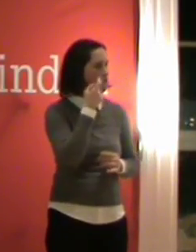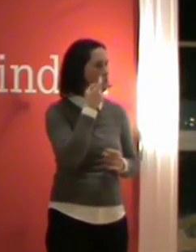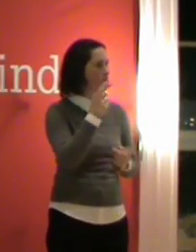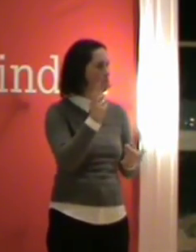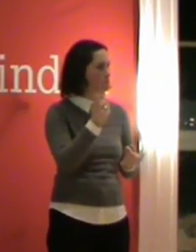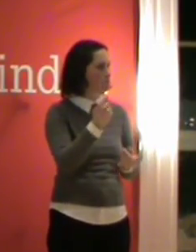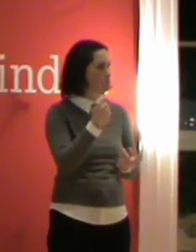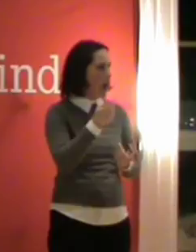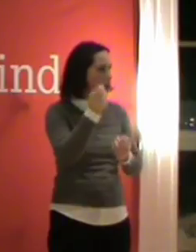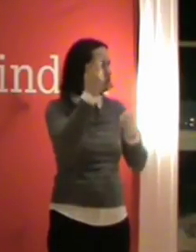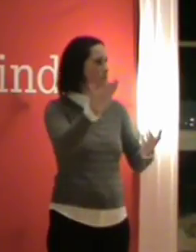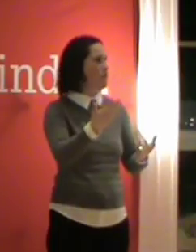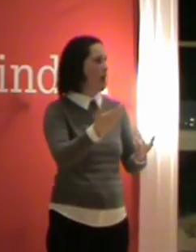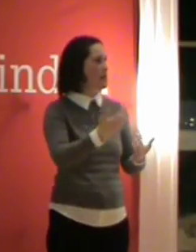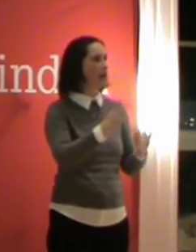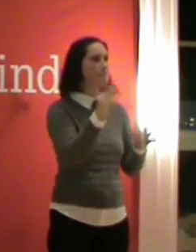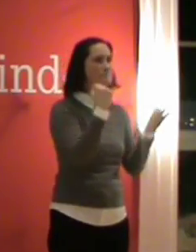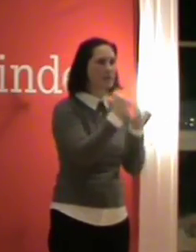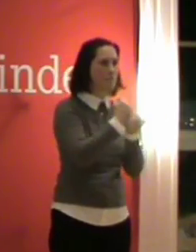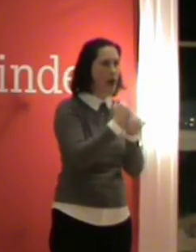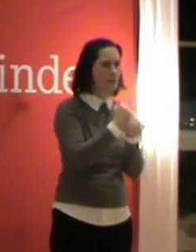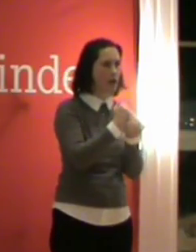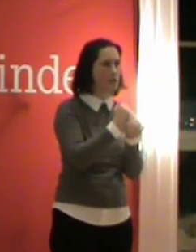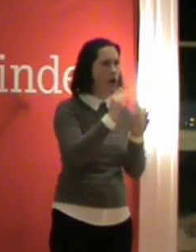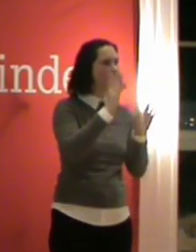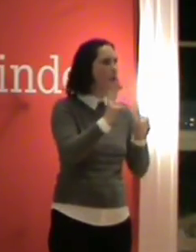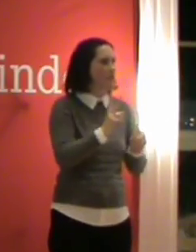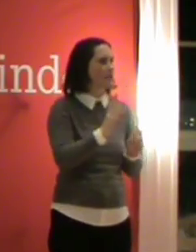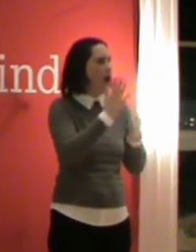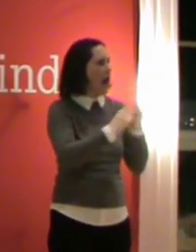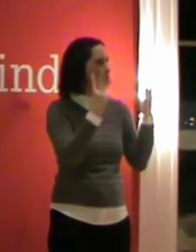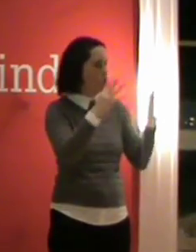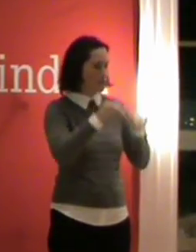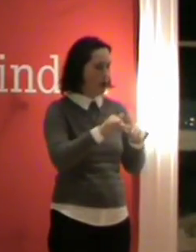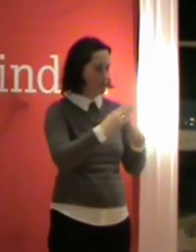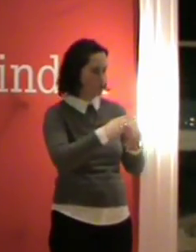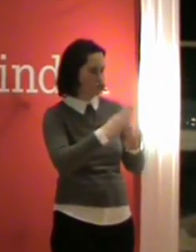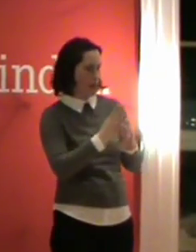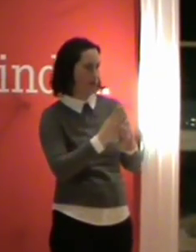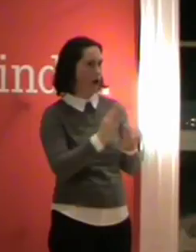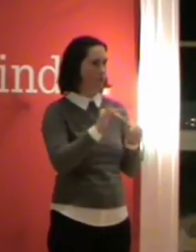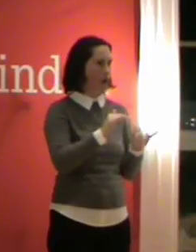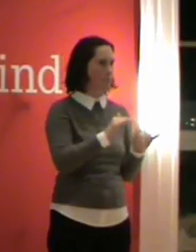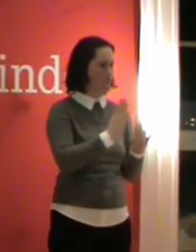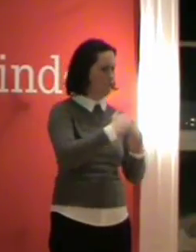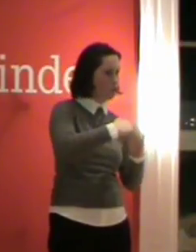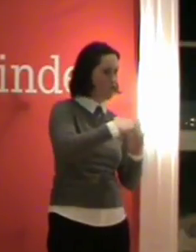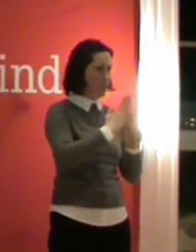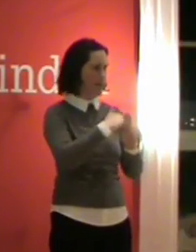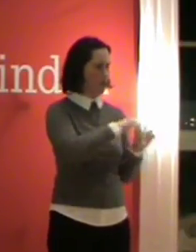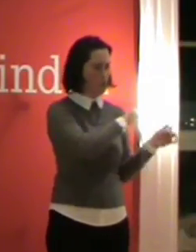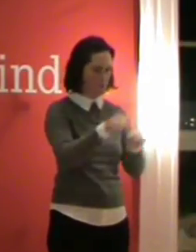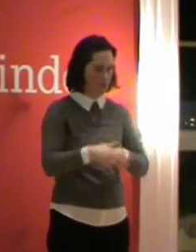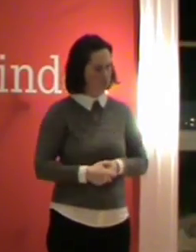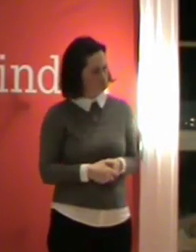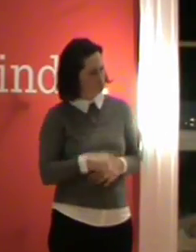Mitarbeiterin morgens nicht so auf den Punkt 8:30 da war. Und es war mal ein bisschen später, mal ein bisschen früher. Und